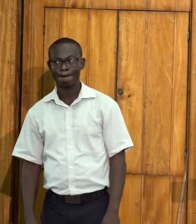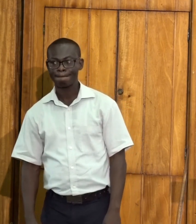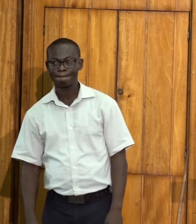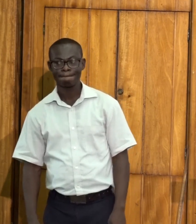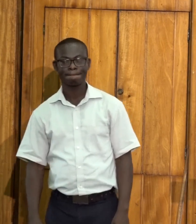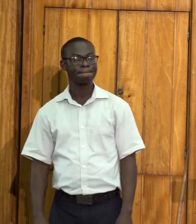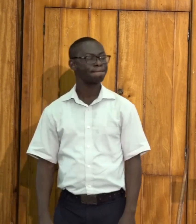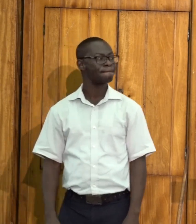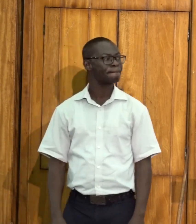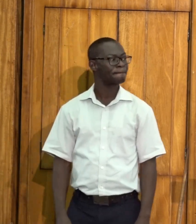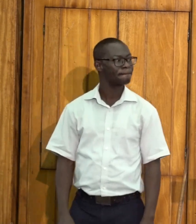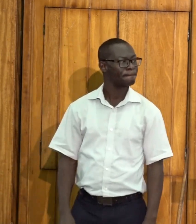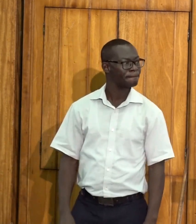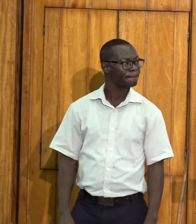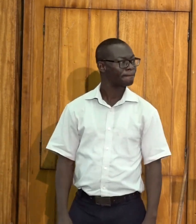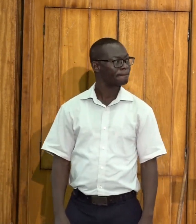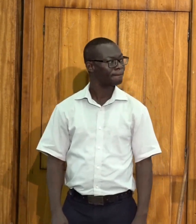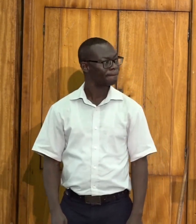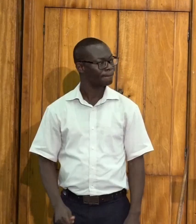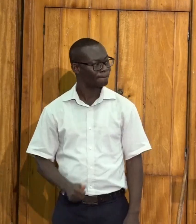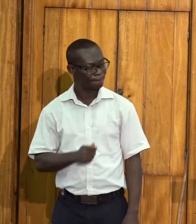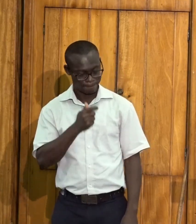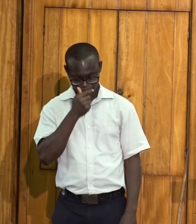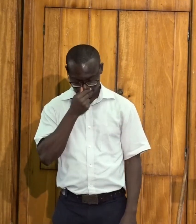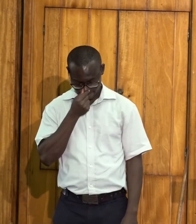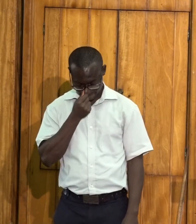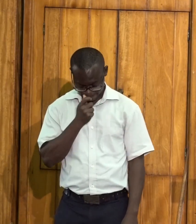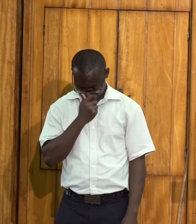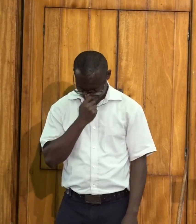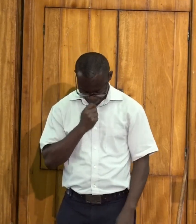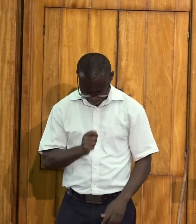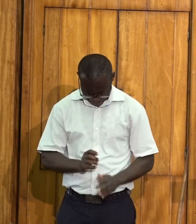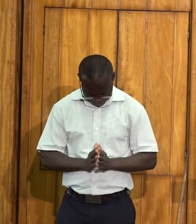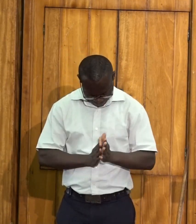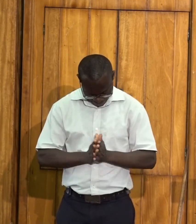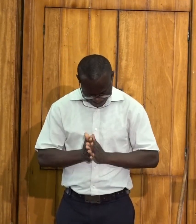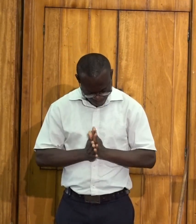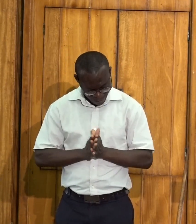do I bring this, or okay?